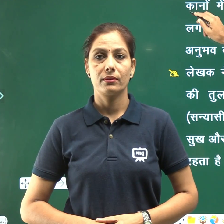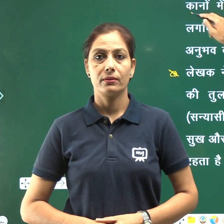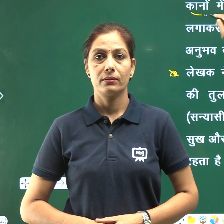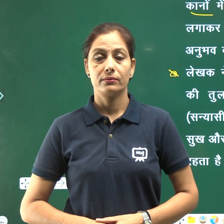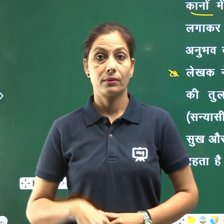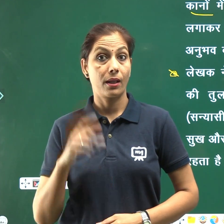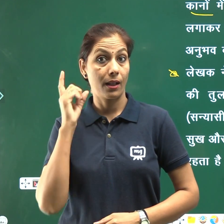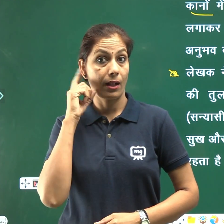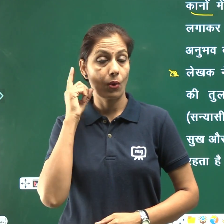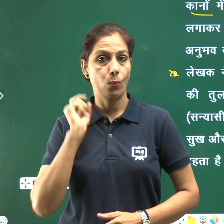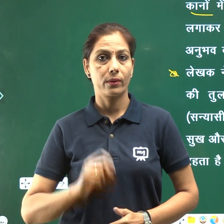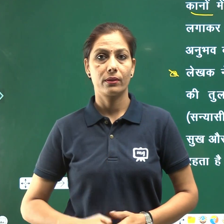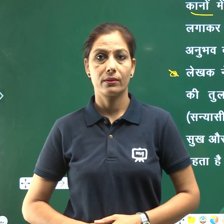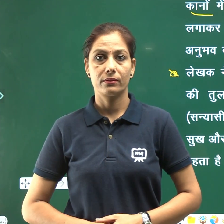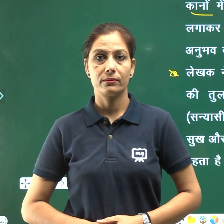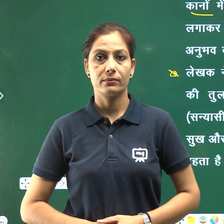कानों में